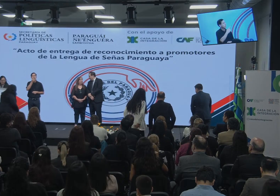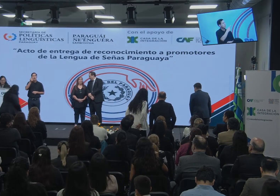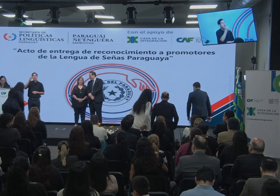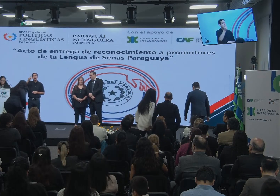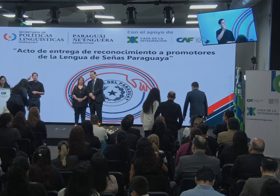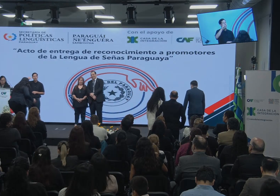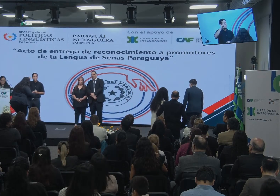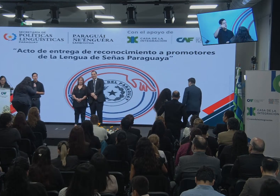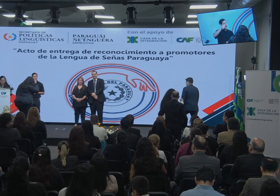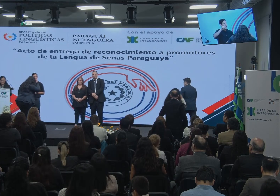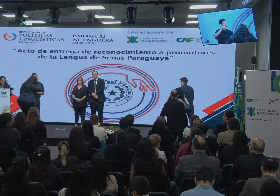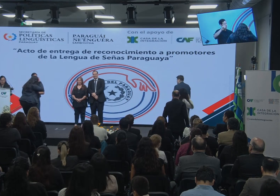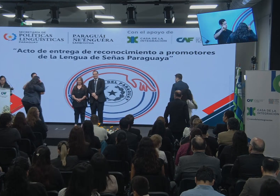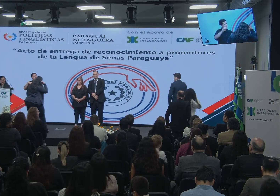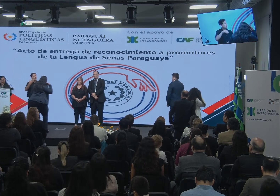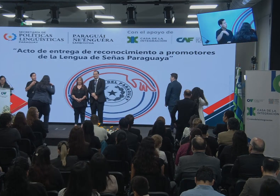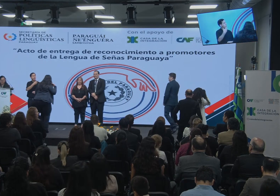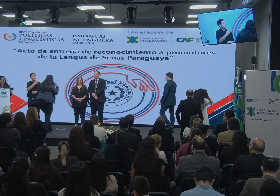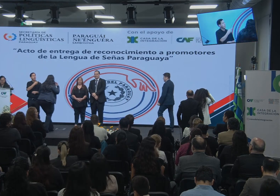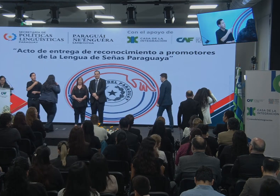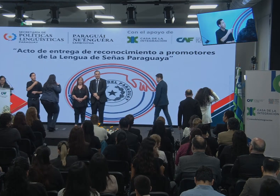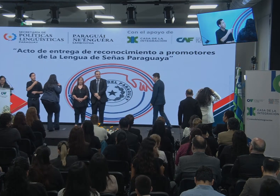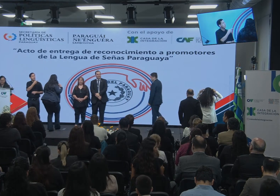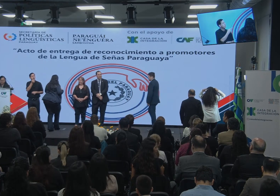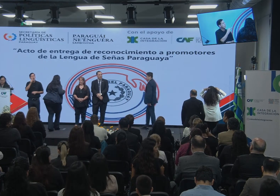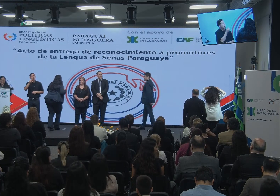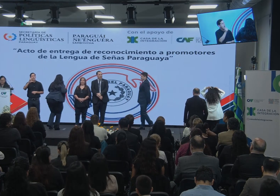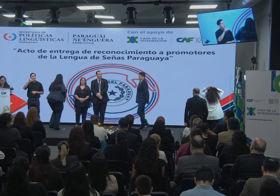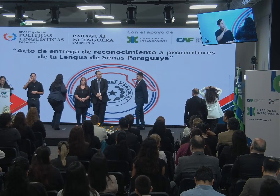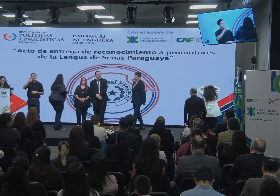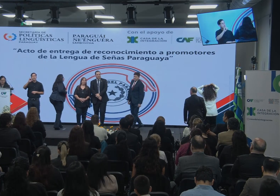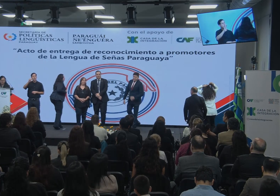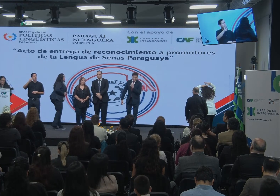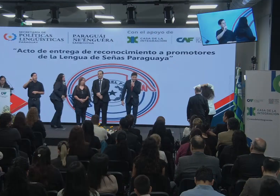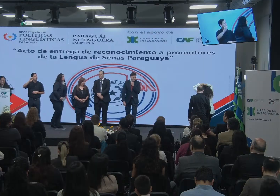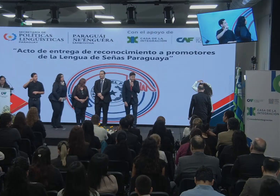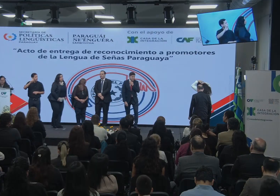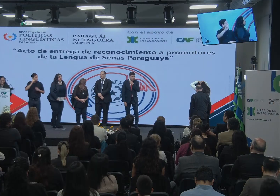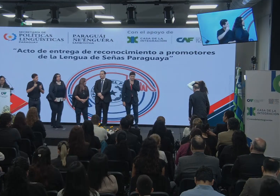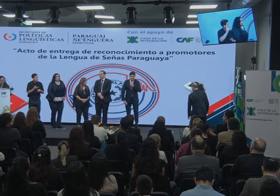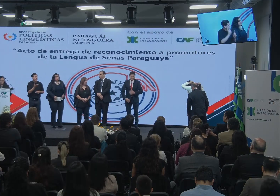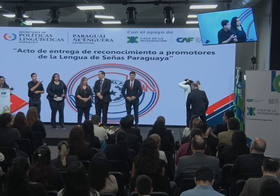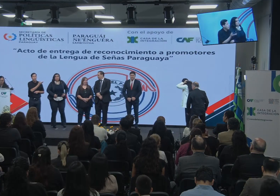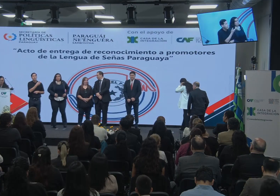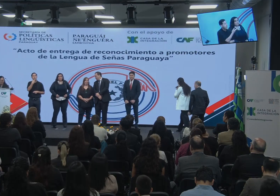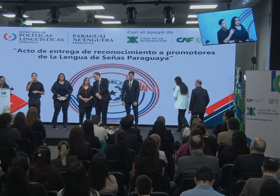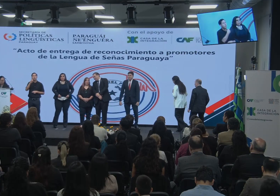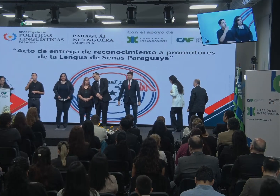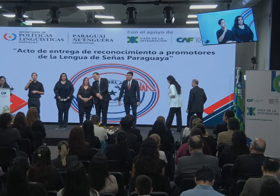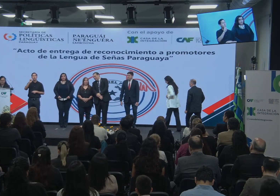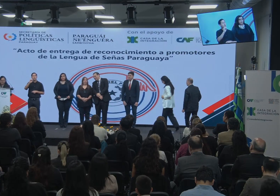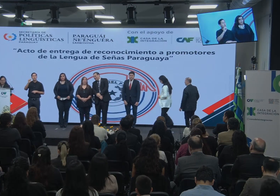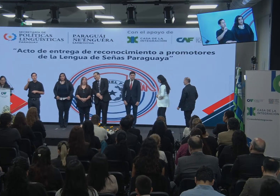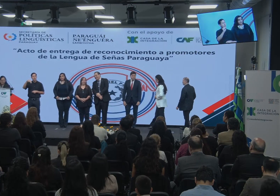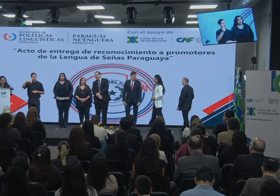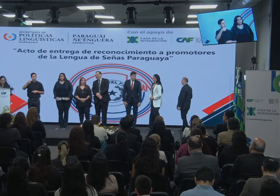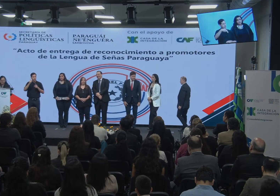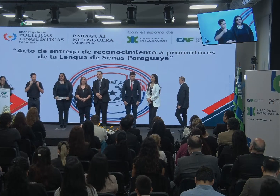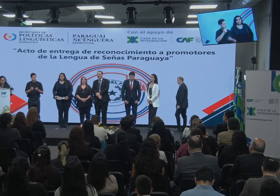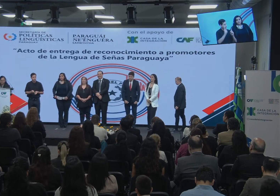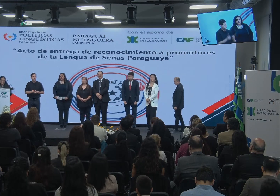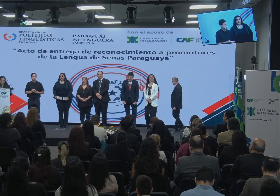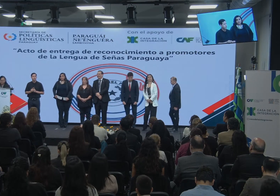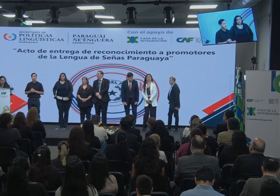de Investigación Lingüística, don Alcibiades Brites, encargado de despacho de la Dirección General de Planificación Lingüística, y de